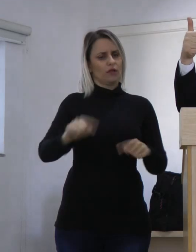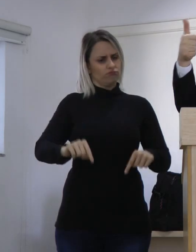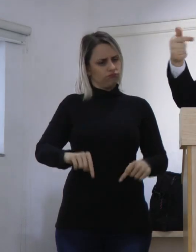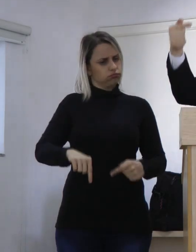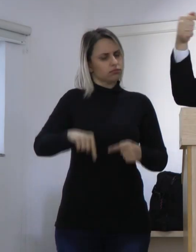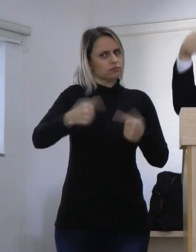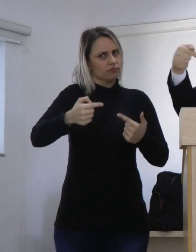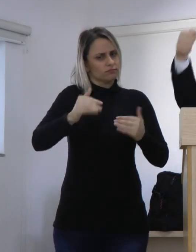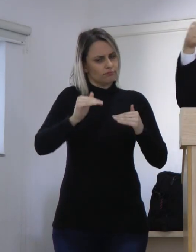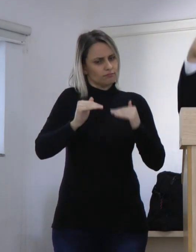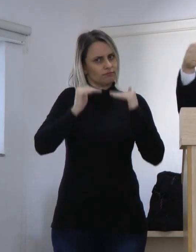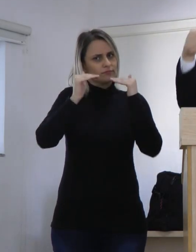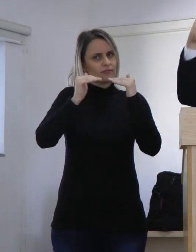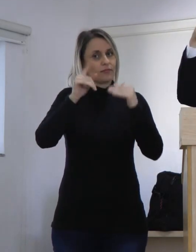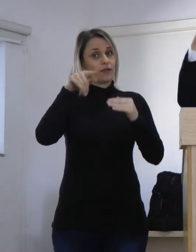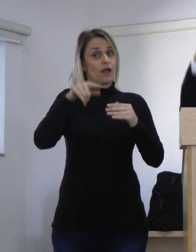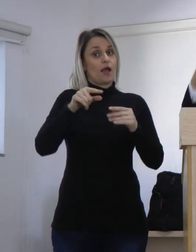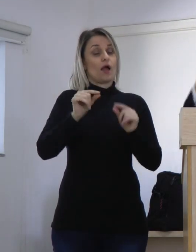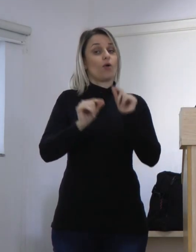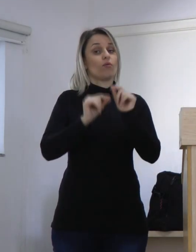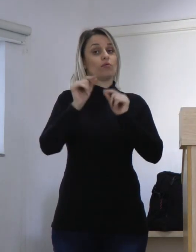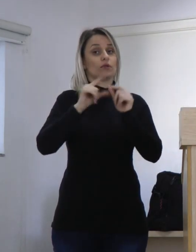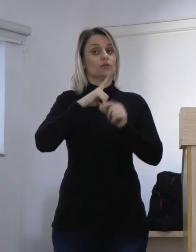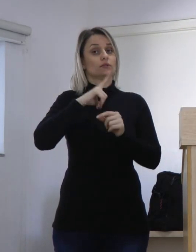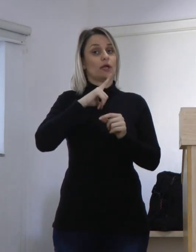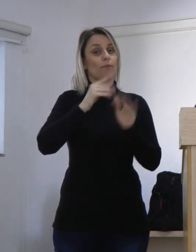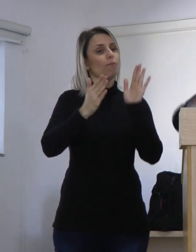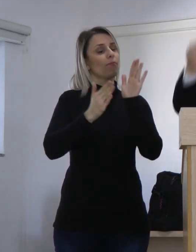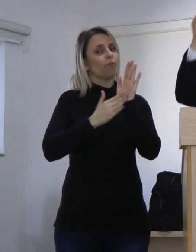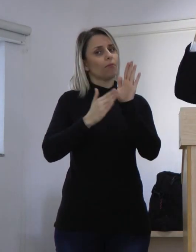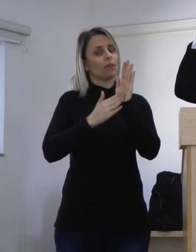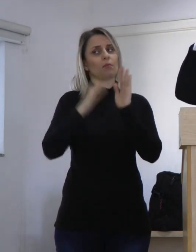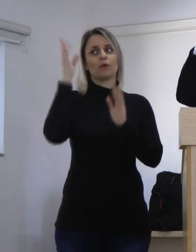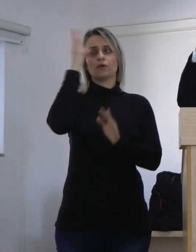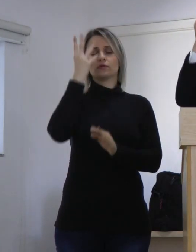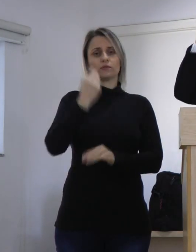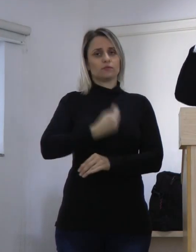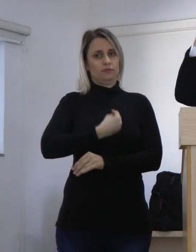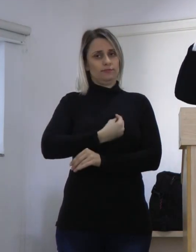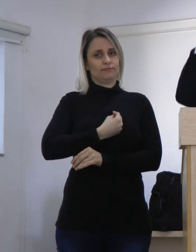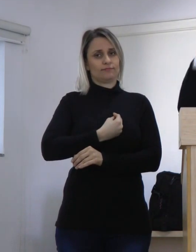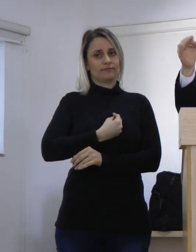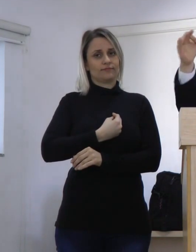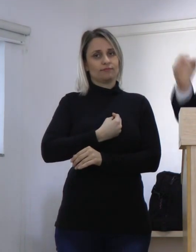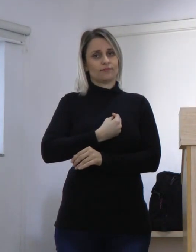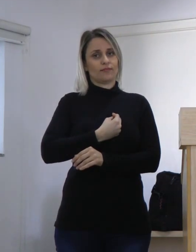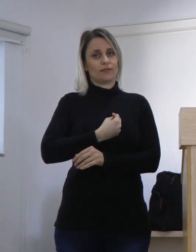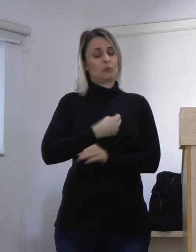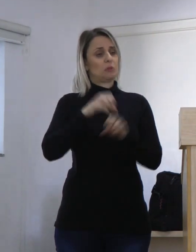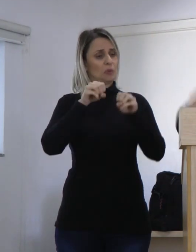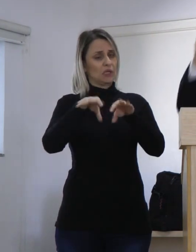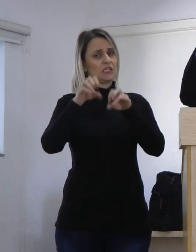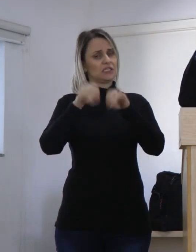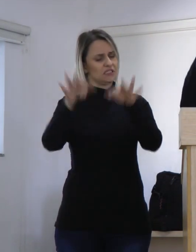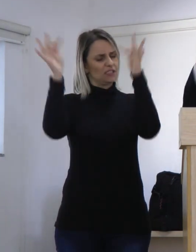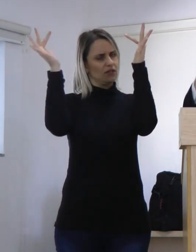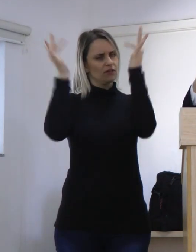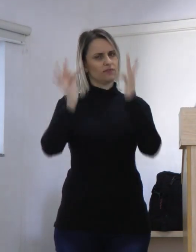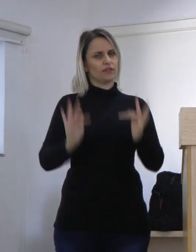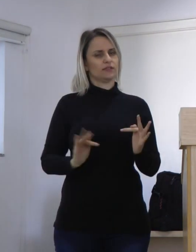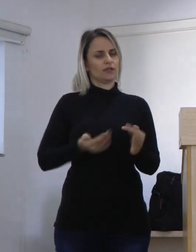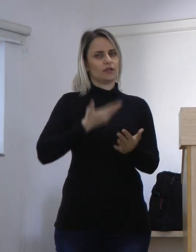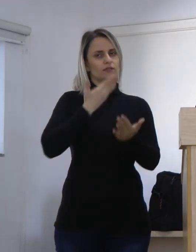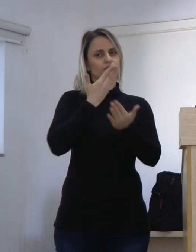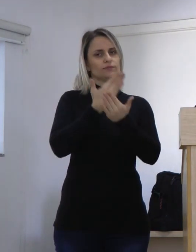desafios é exatamente o que o Espiritismo nos propõe. O Espiritismo é uma grande receita de felicidade.